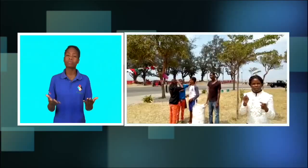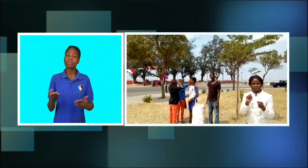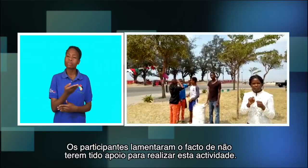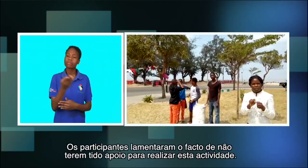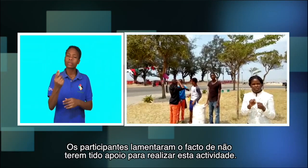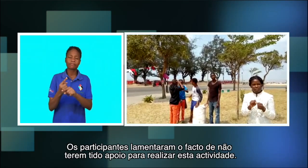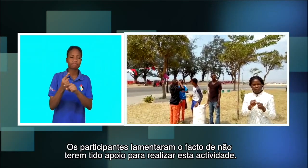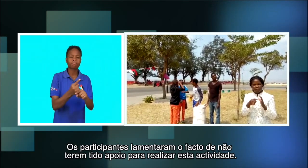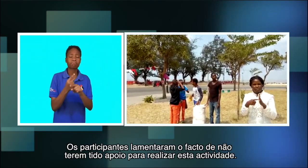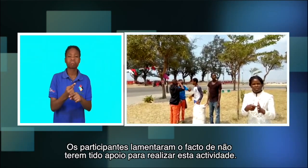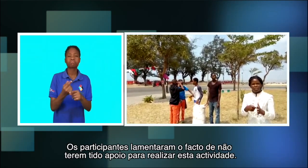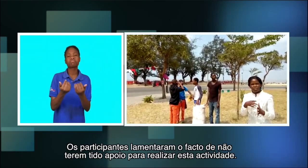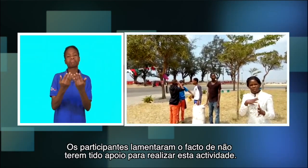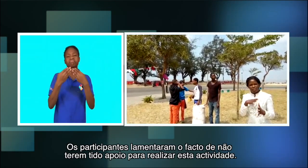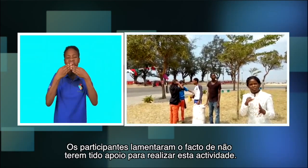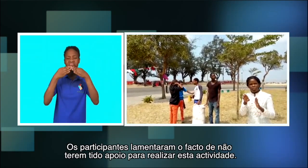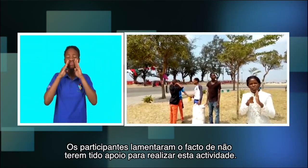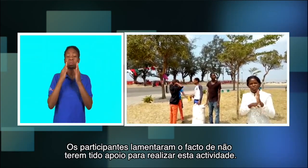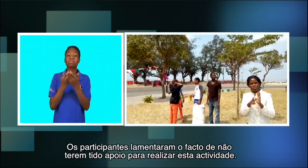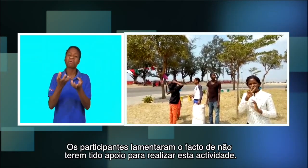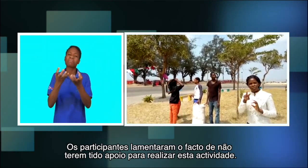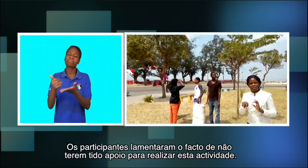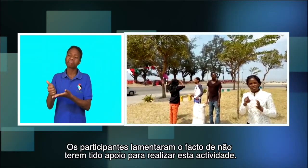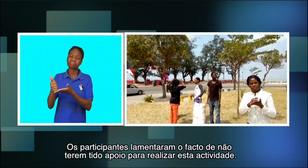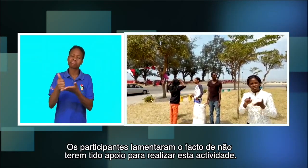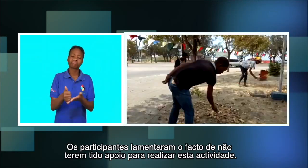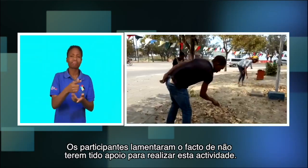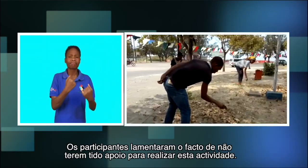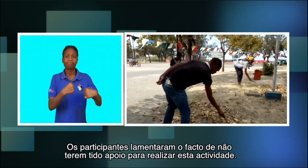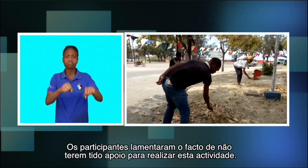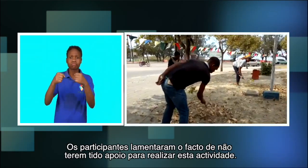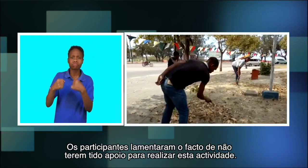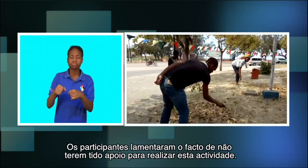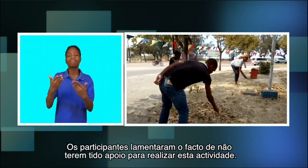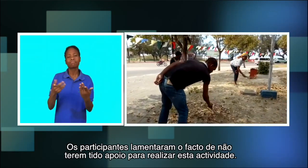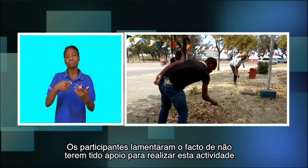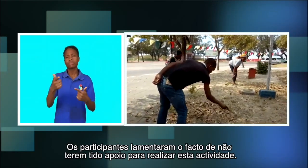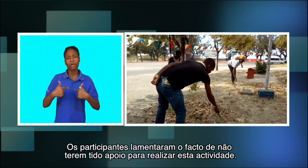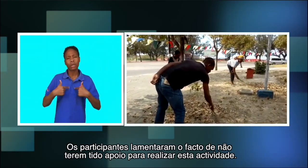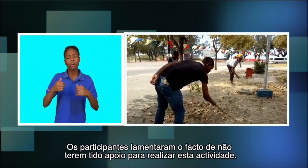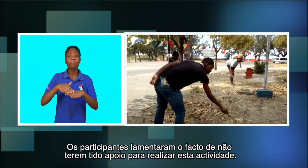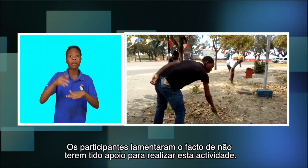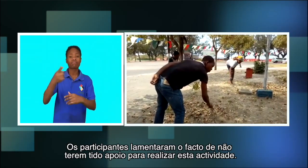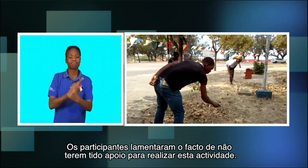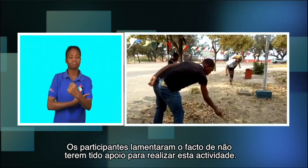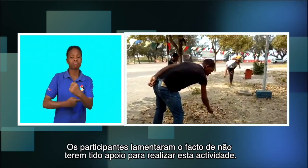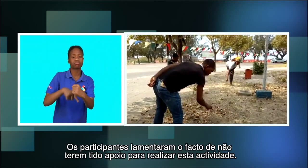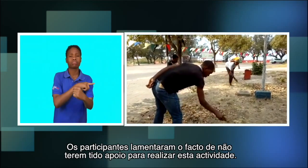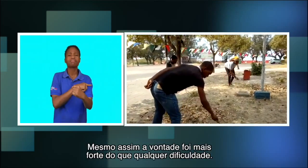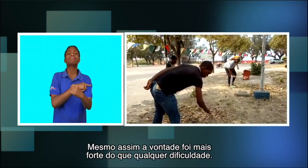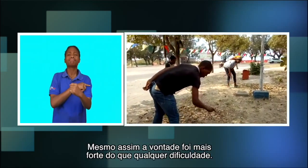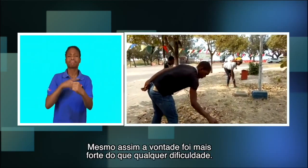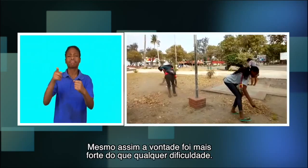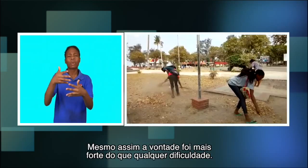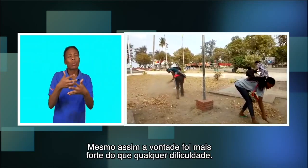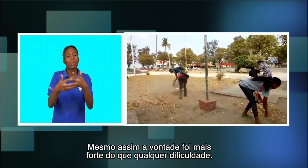Os participantes lamentaram o fato de não terem tido apoio para realizarem esta atividade.